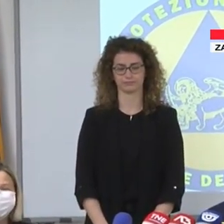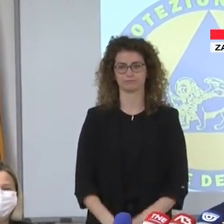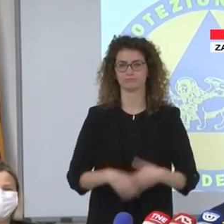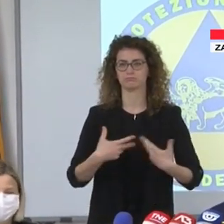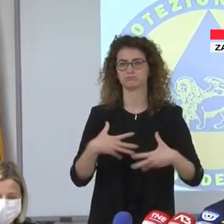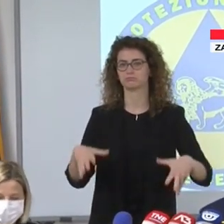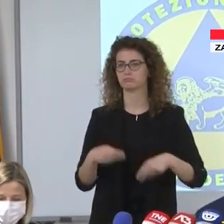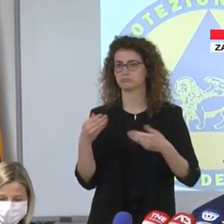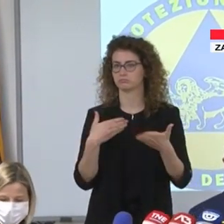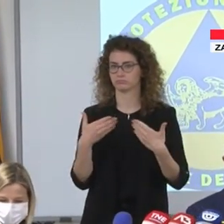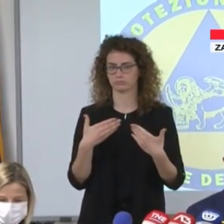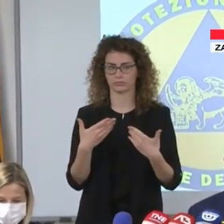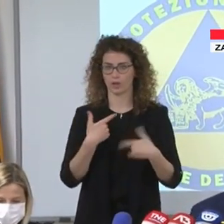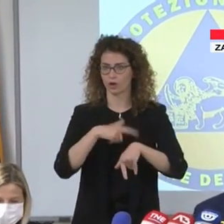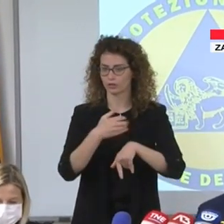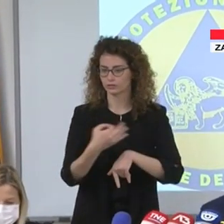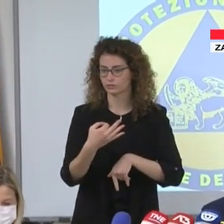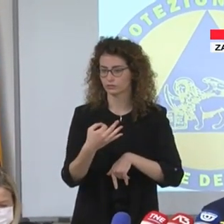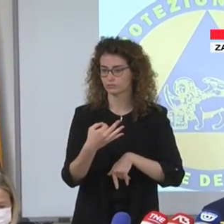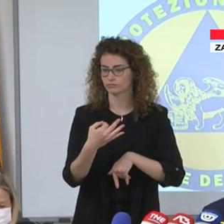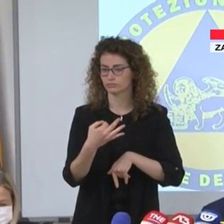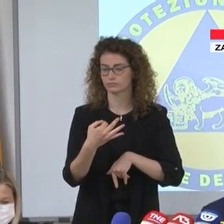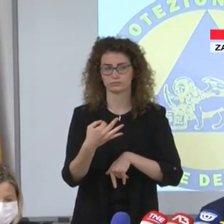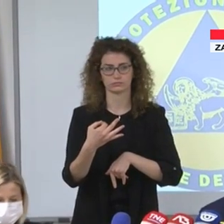Allora, io inizierei subito, siamo giusti con gli orari, no?